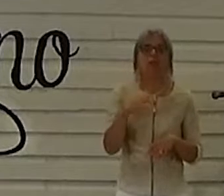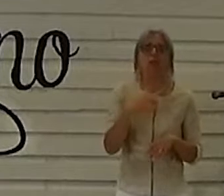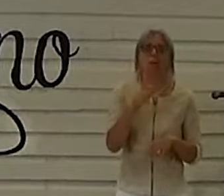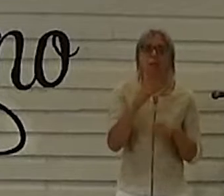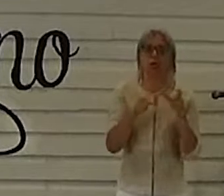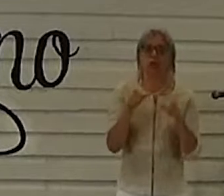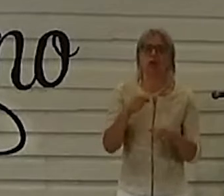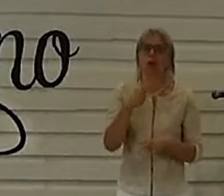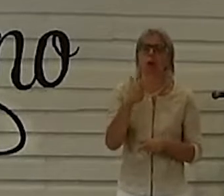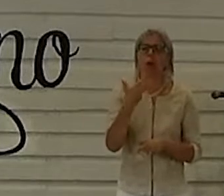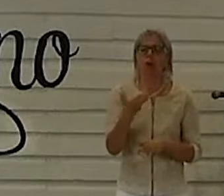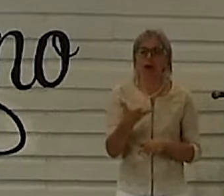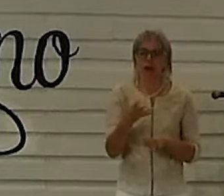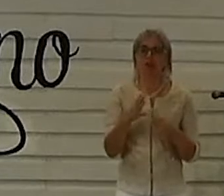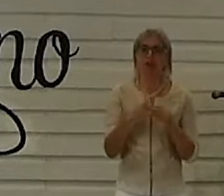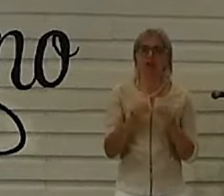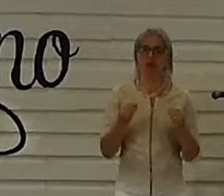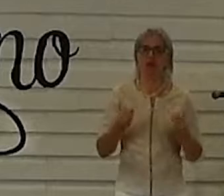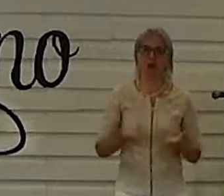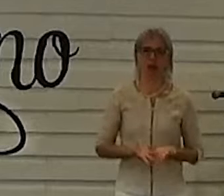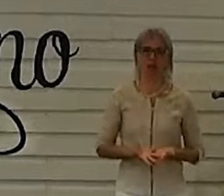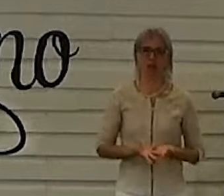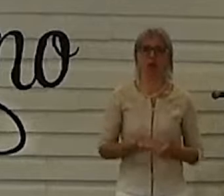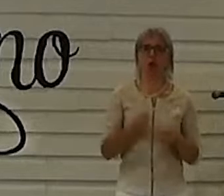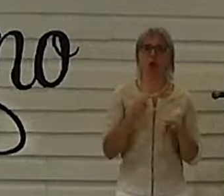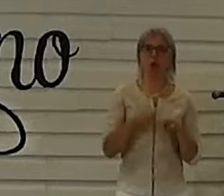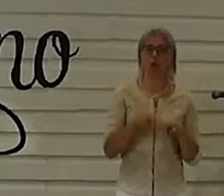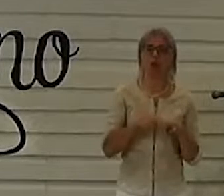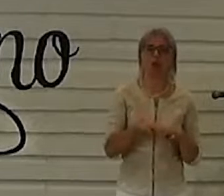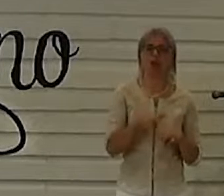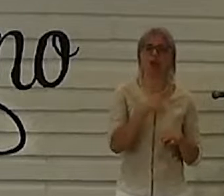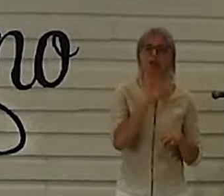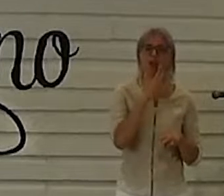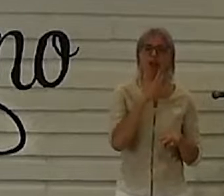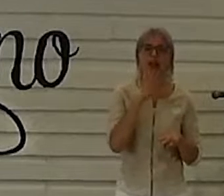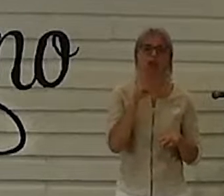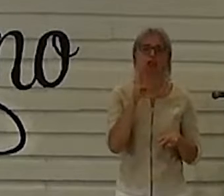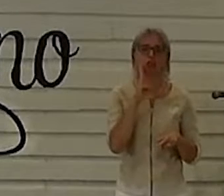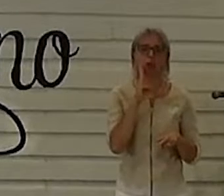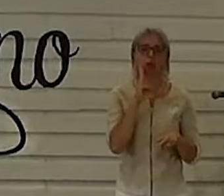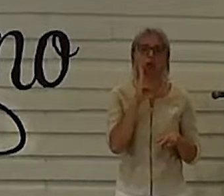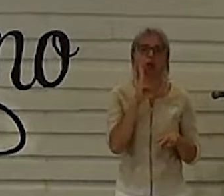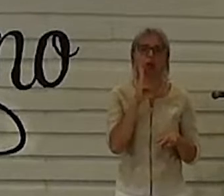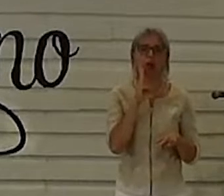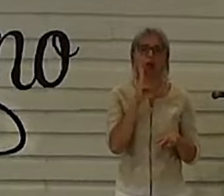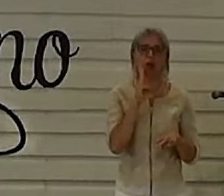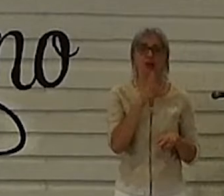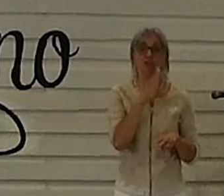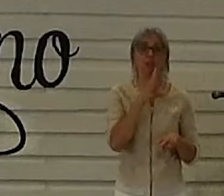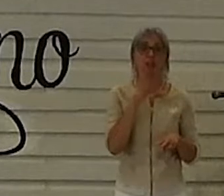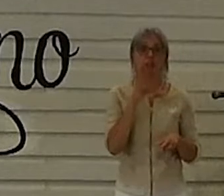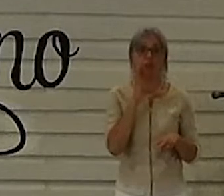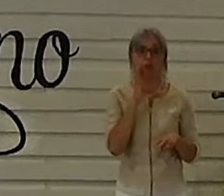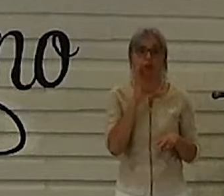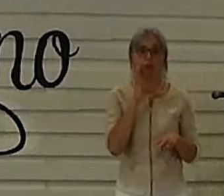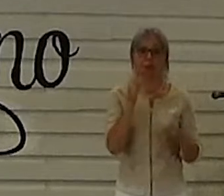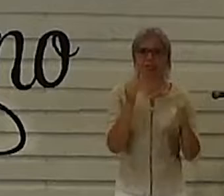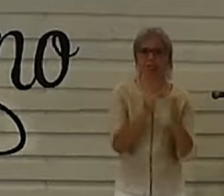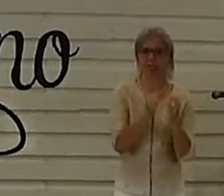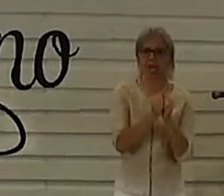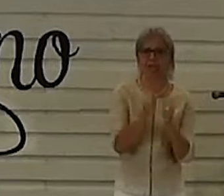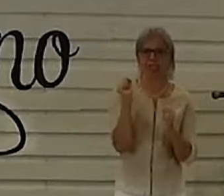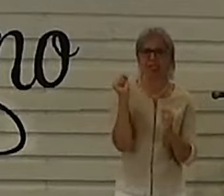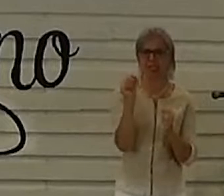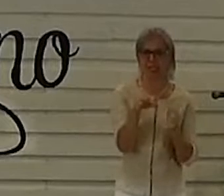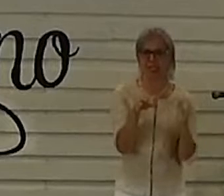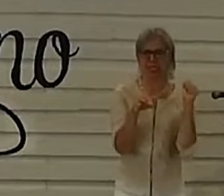Sapete quanti lo fanno? Usano quel mezzo per lapidare, usano quel mezzo per tirare sassi, usano del